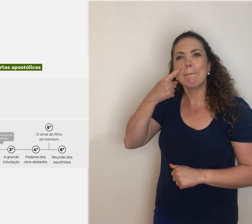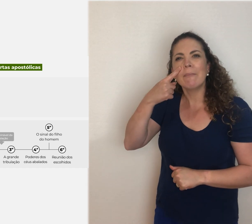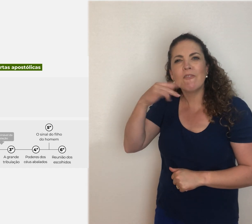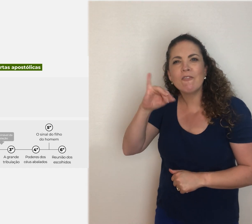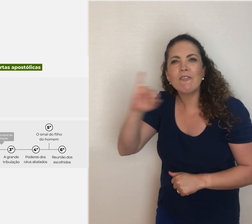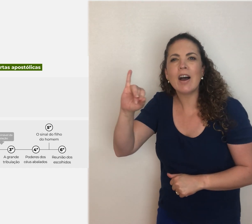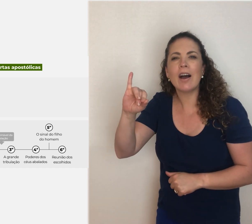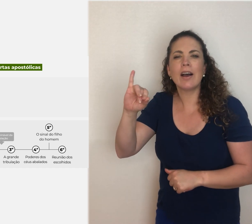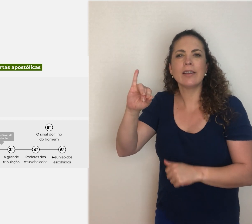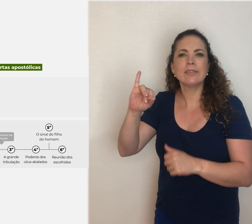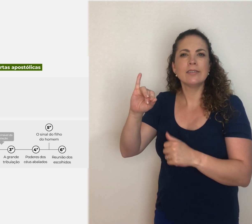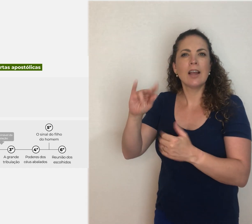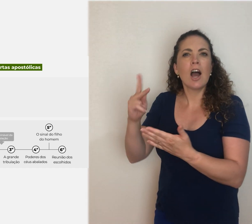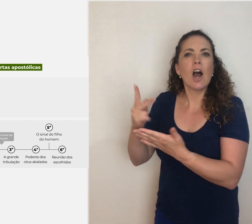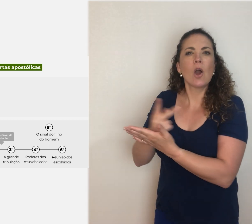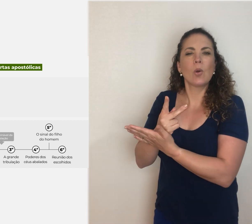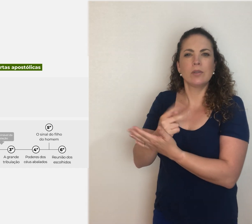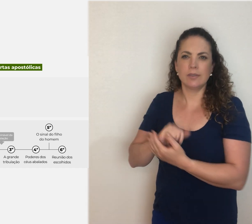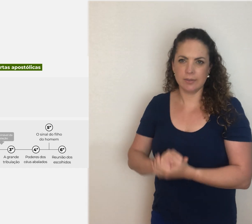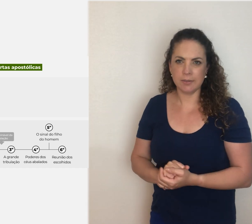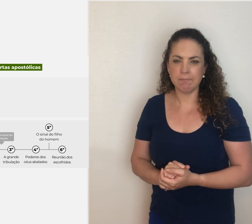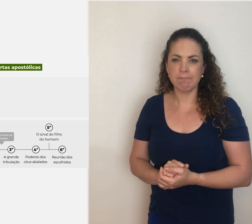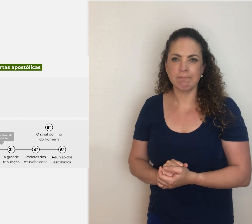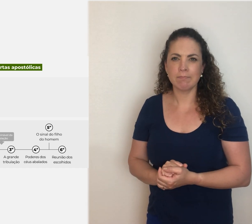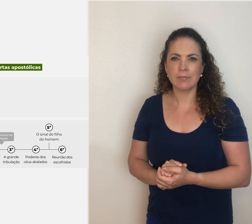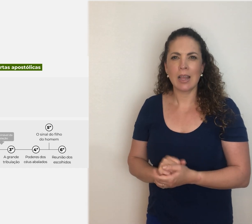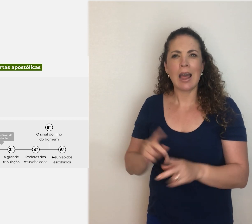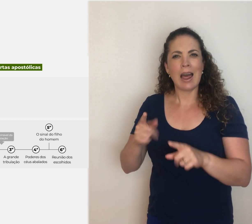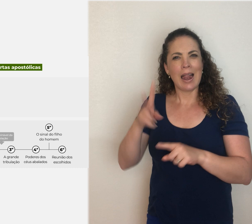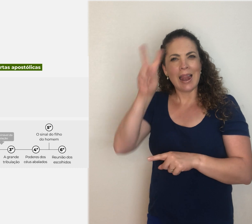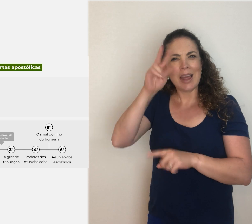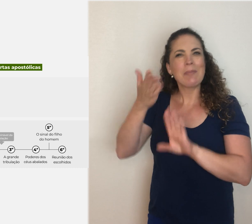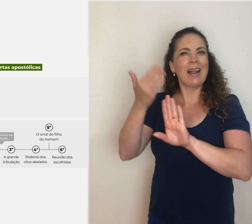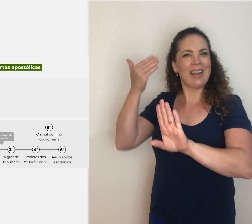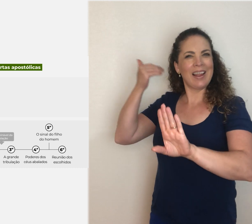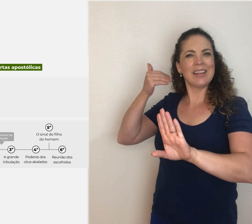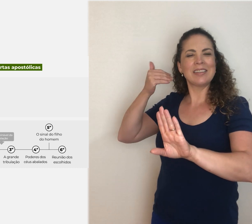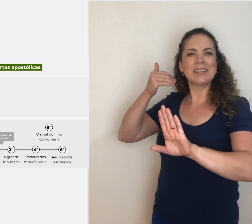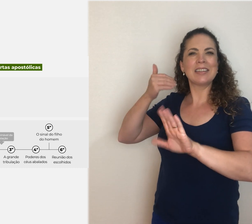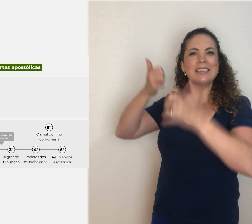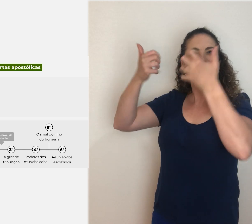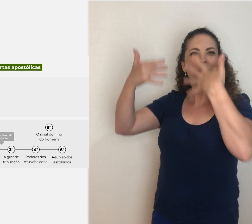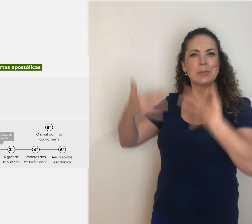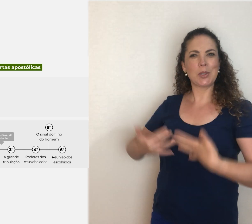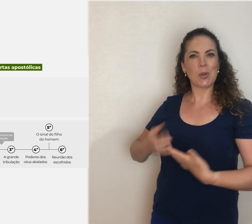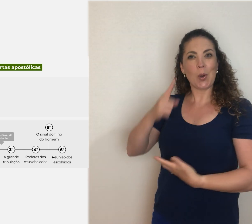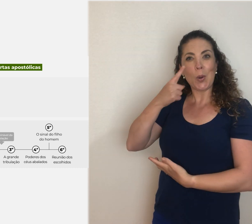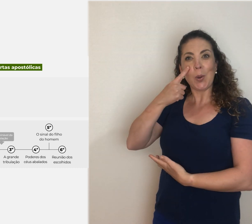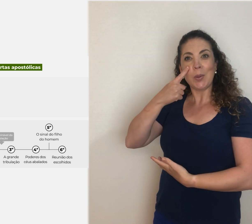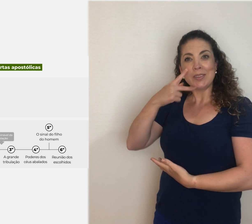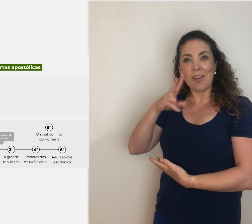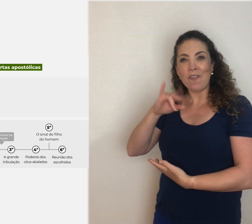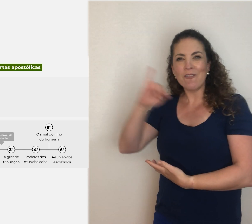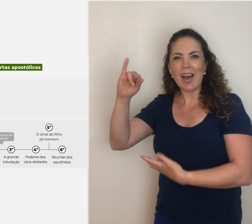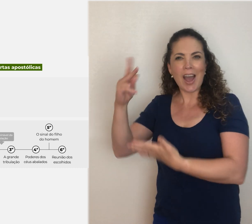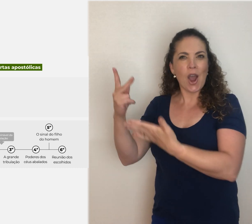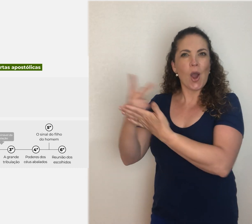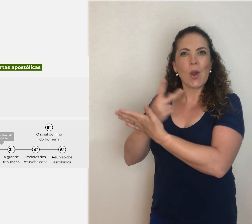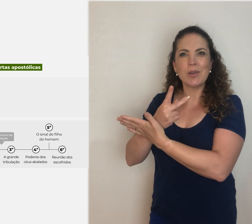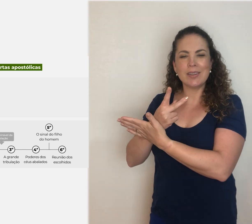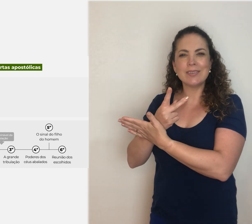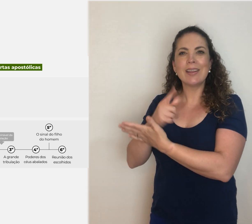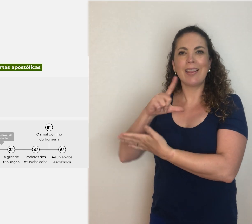gente mencionou lá, que a gente chamou de progressivo, que a gente já o vê no tempo presente,